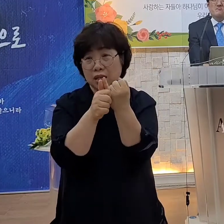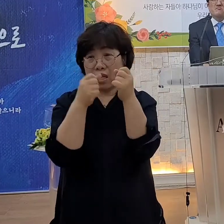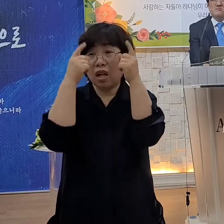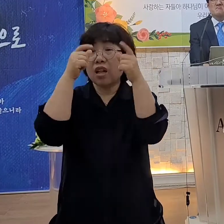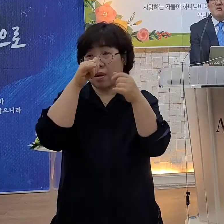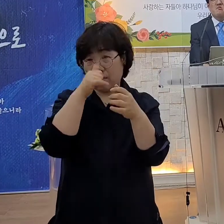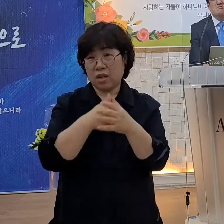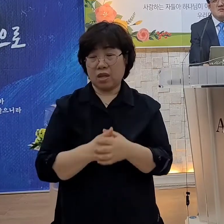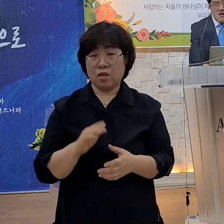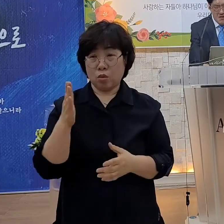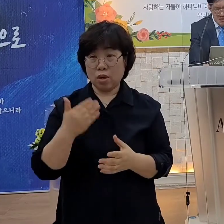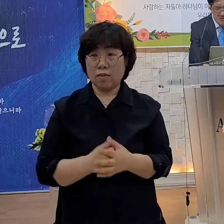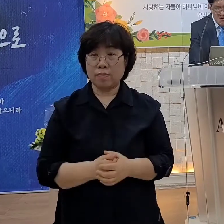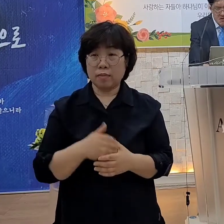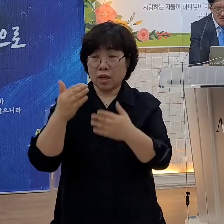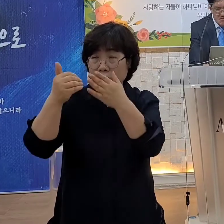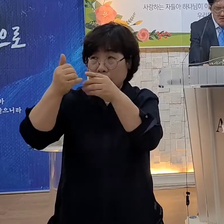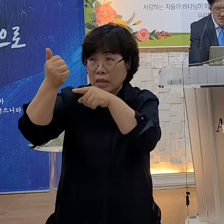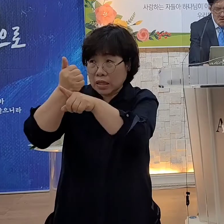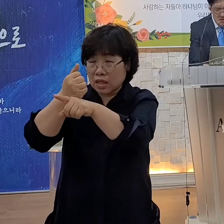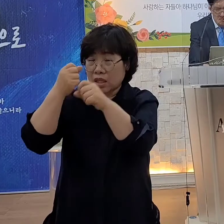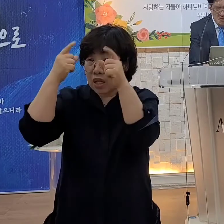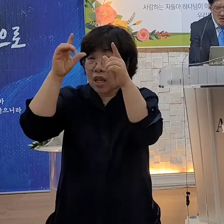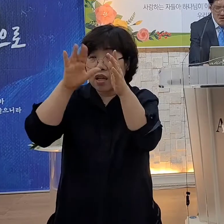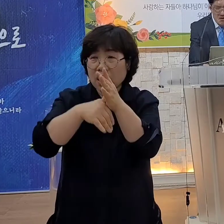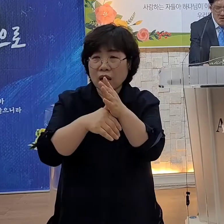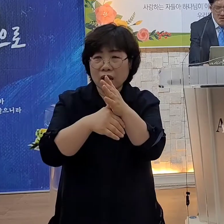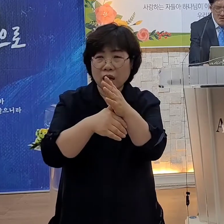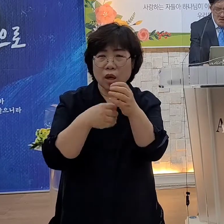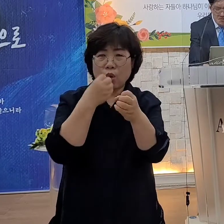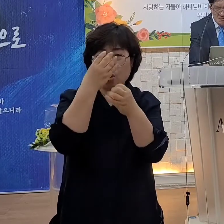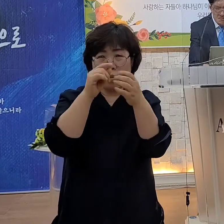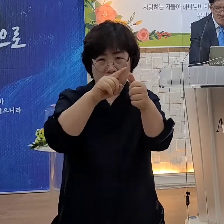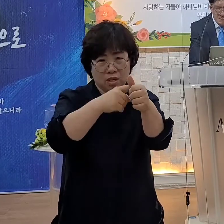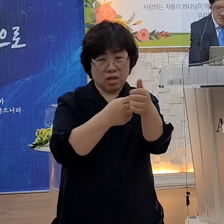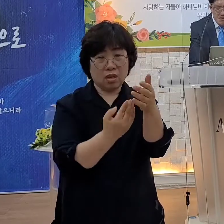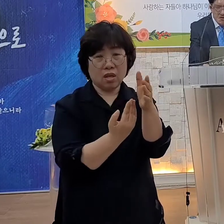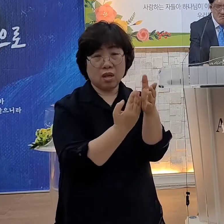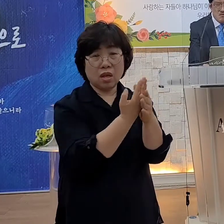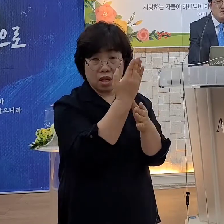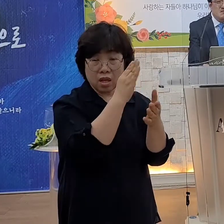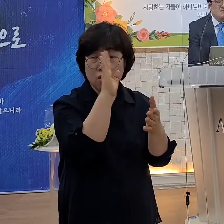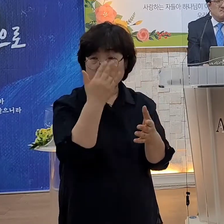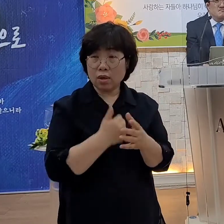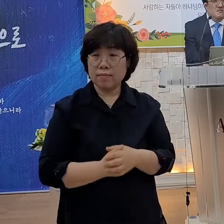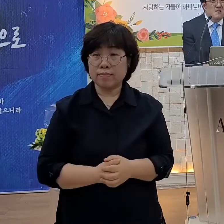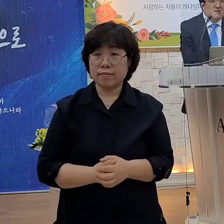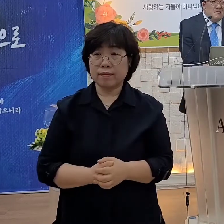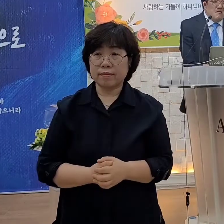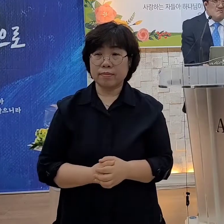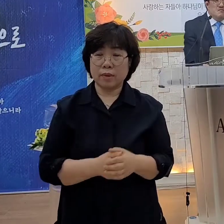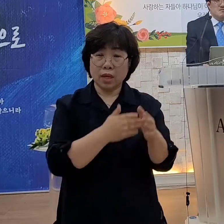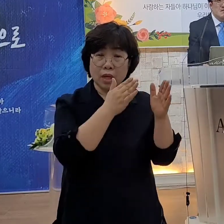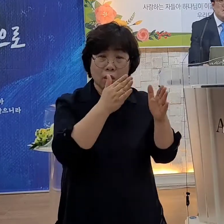하나님의 그 뜻과 목적을 알게 될 때 고백하게 되는 거죠. 이런 과정을 여러분,